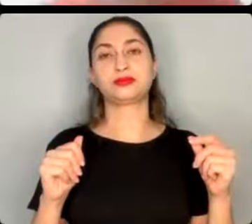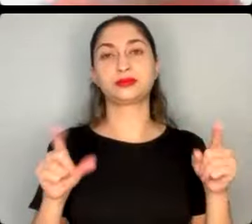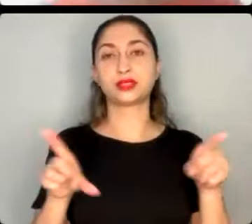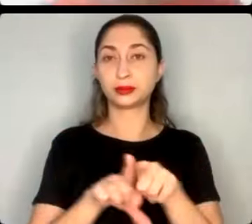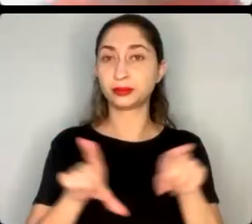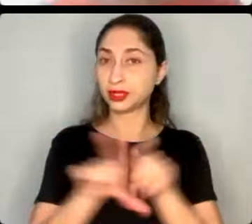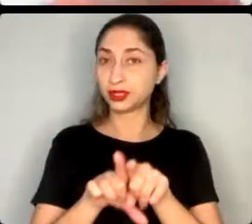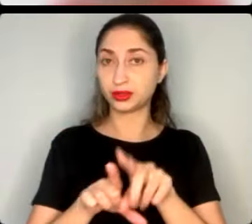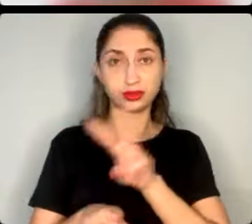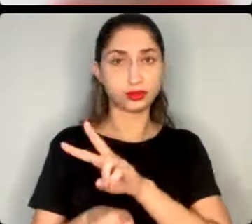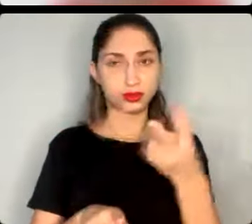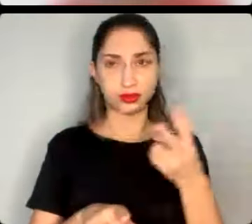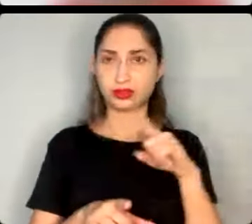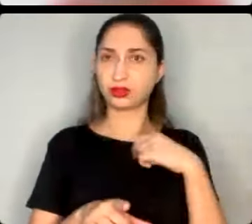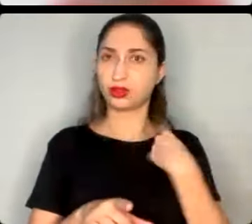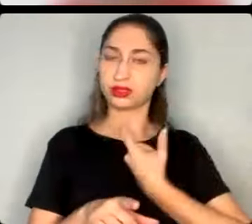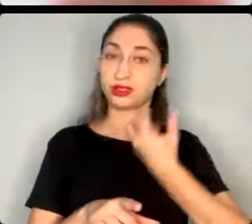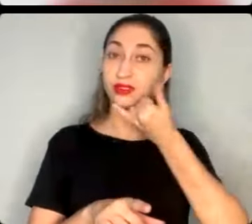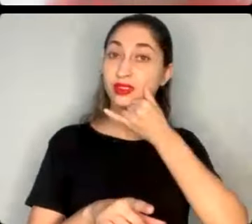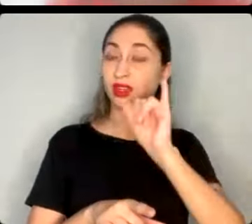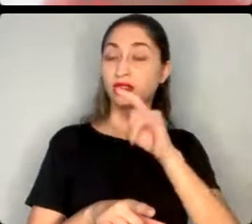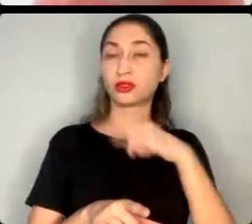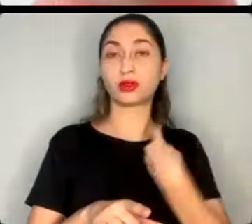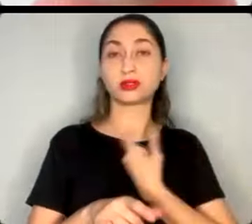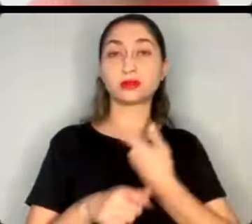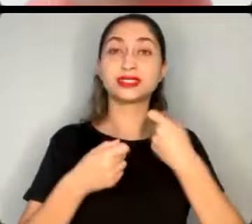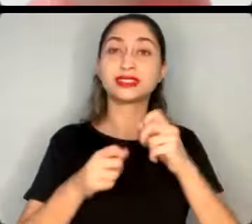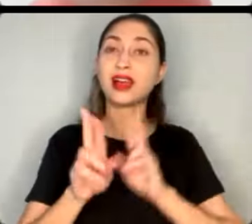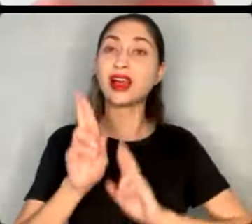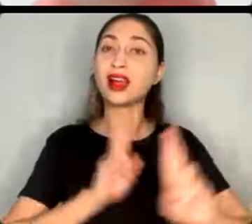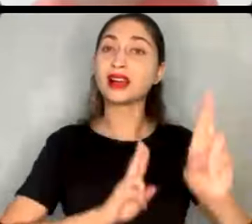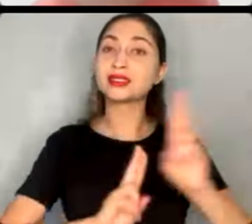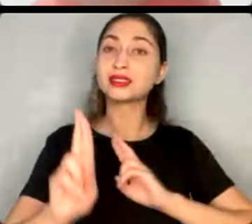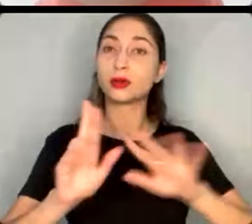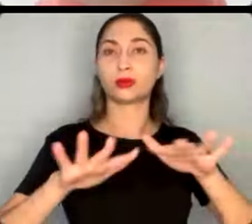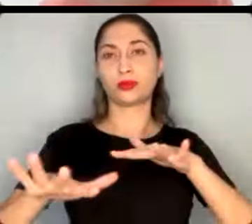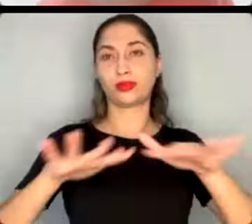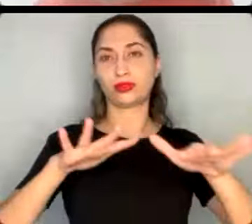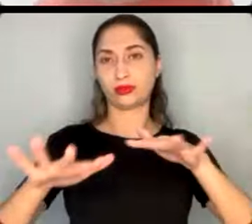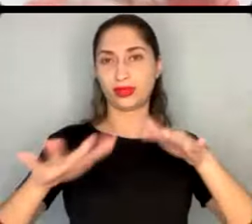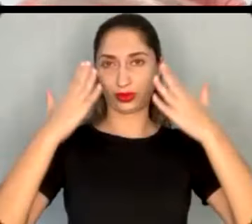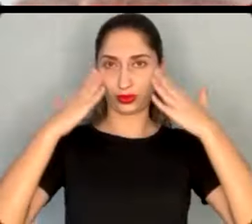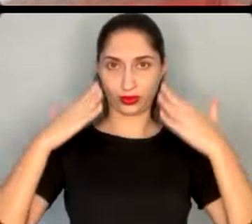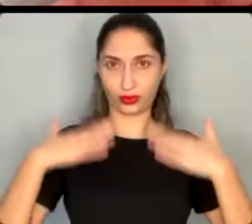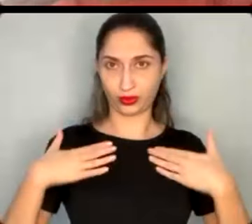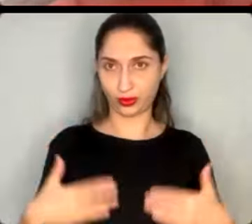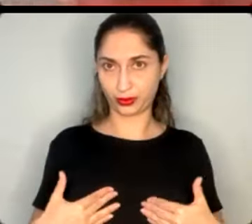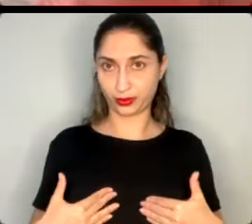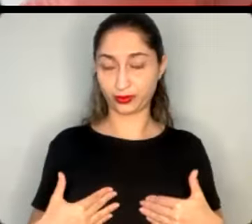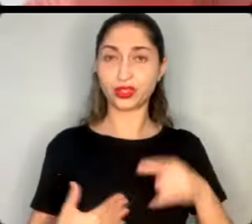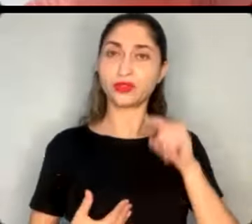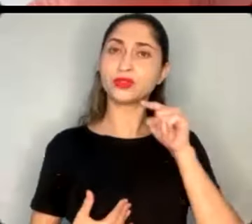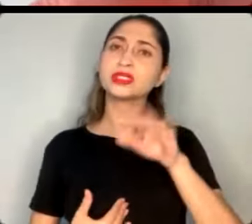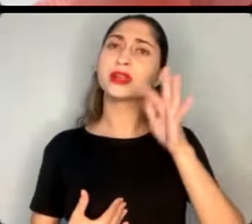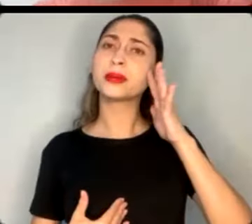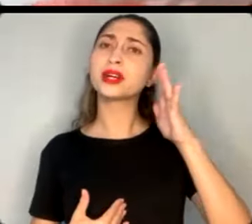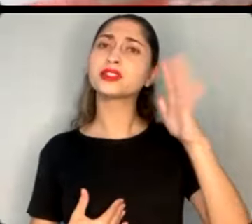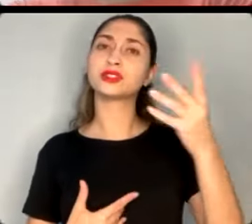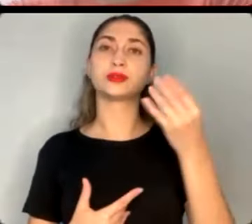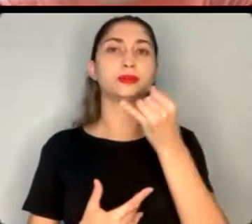a gente pode levar toda essa relação para o movimento do corpo, né? Como que você imagina que você tem